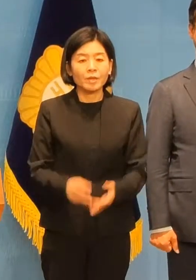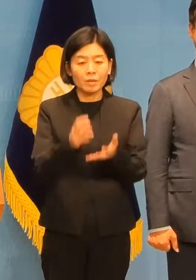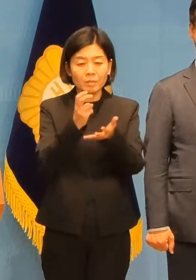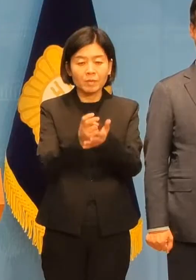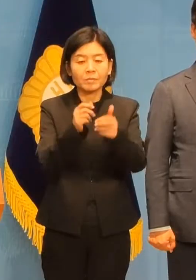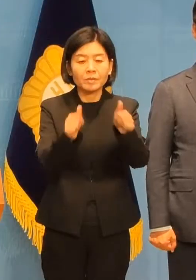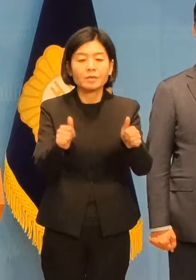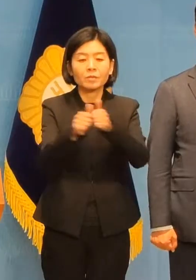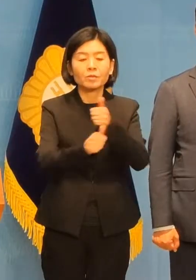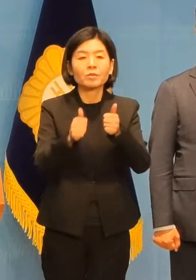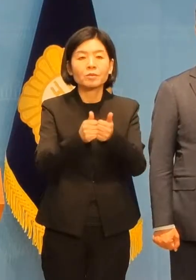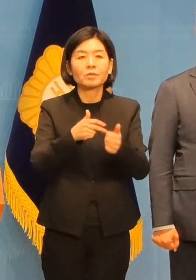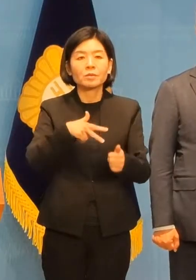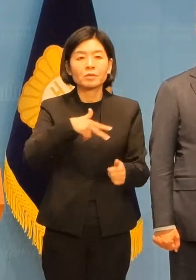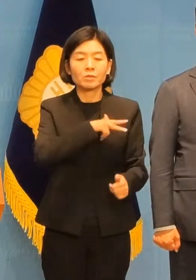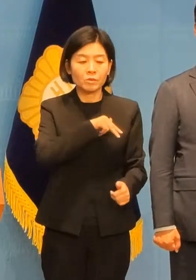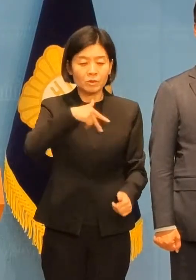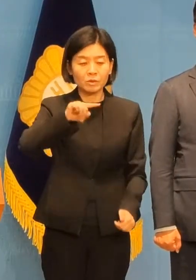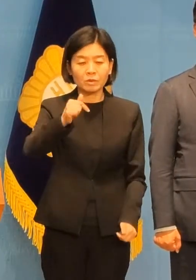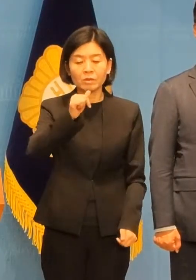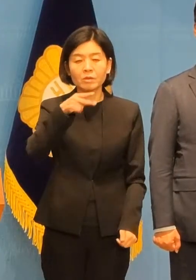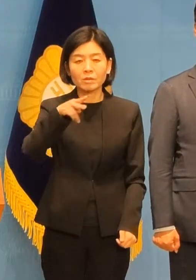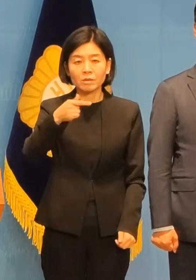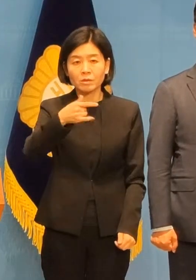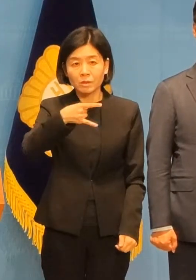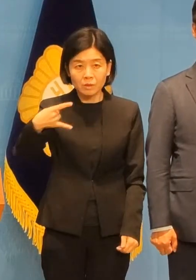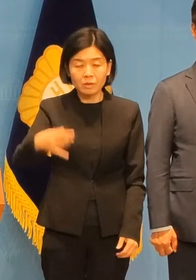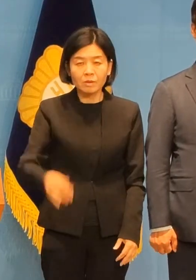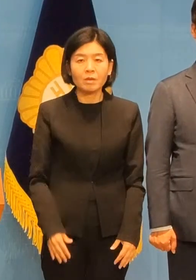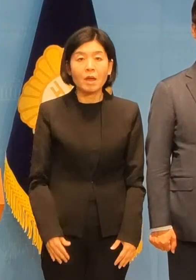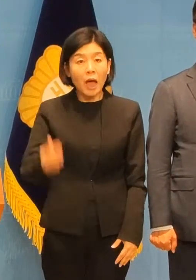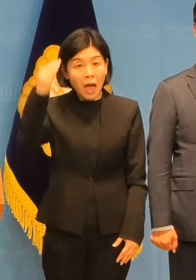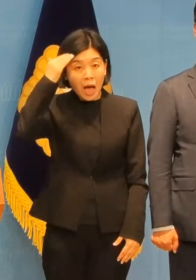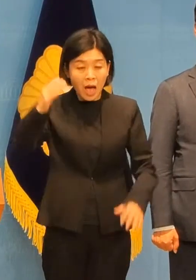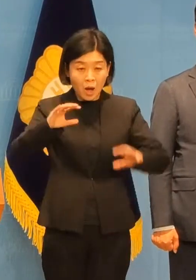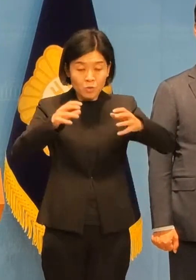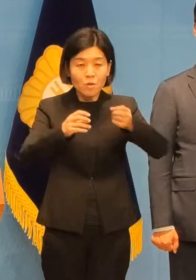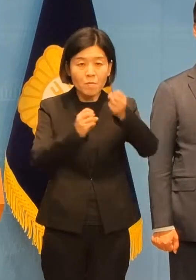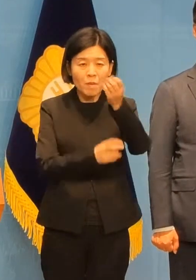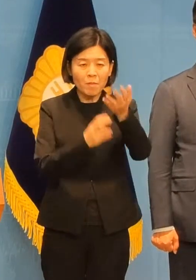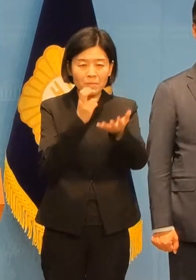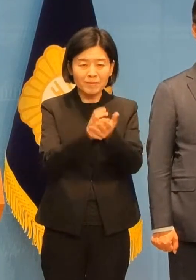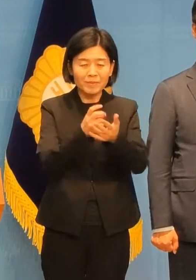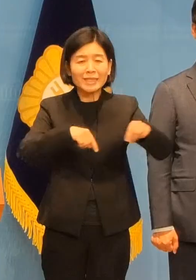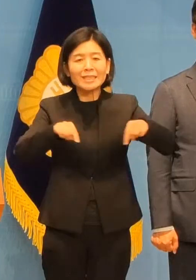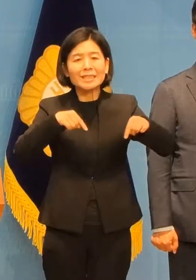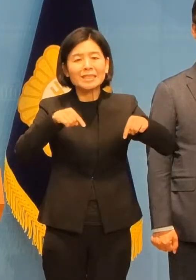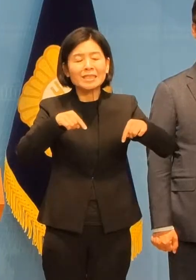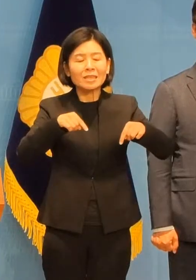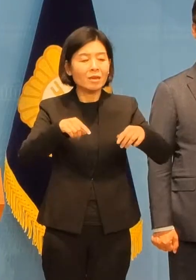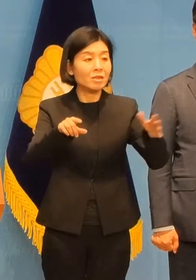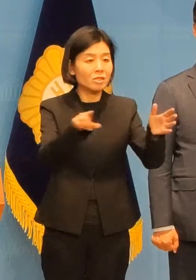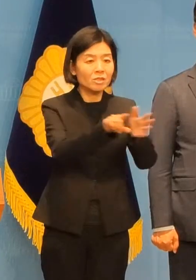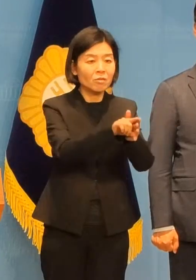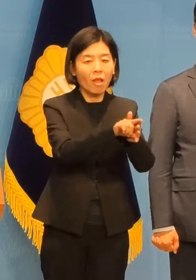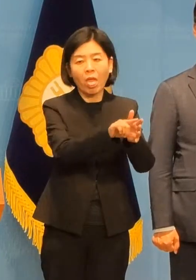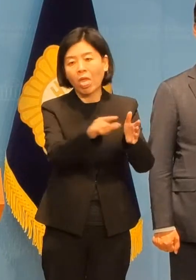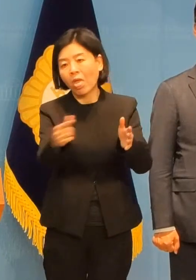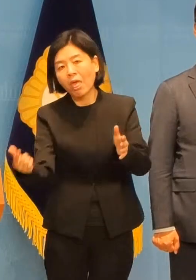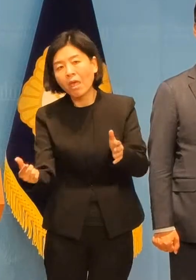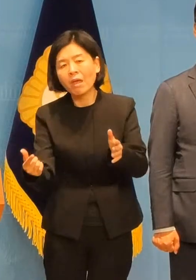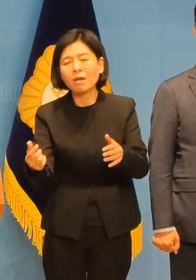법사위원 전현희입니다. 대한민국 법치주의가 국민들의 신뢰를 저버리고 또다시